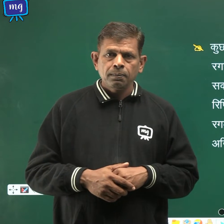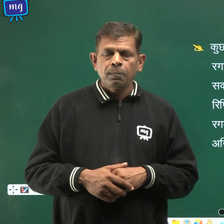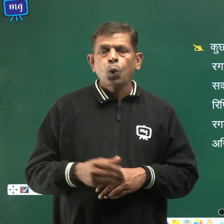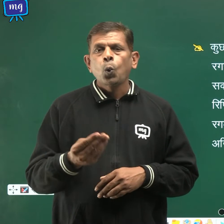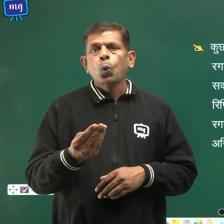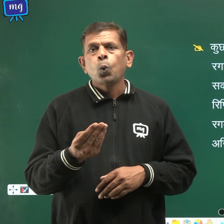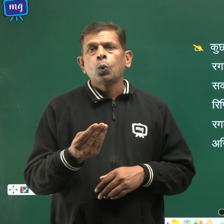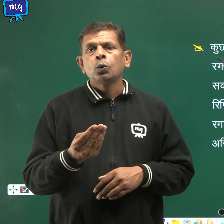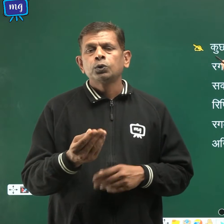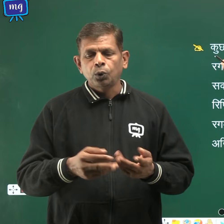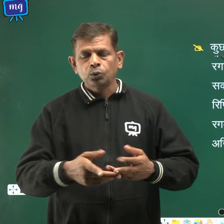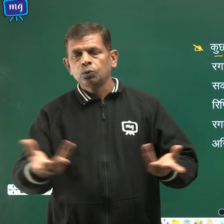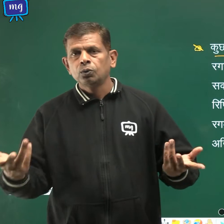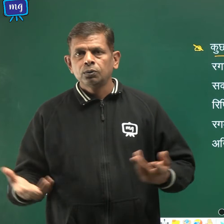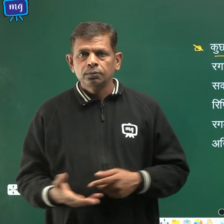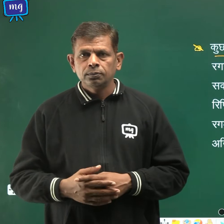कुछ वस्तुओं को